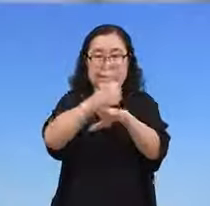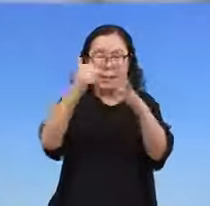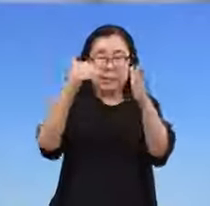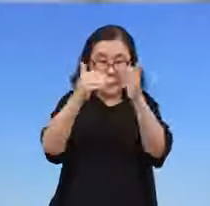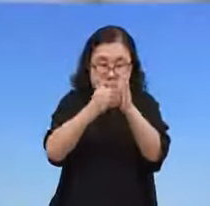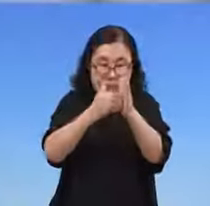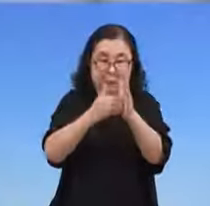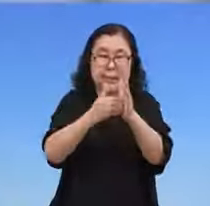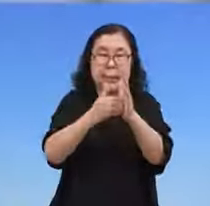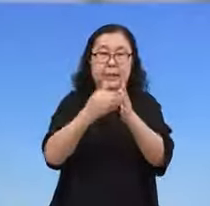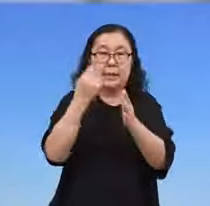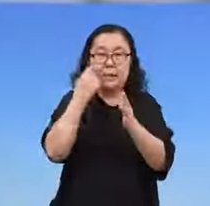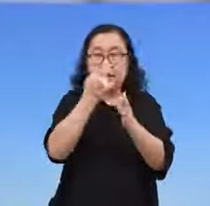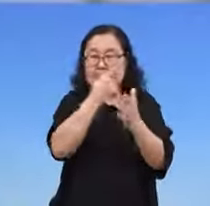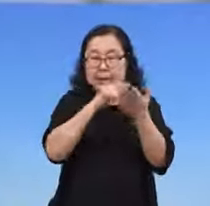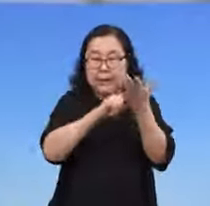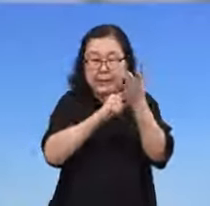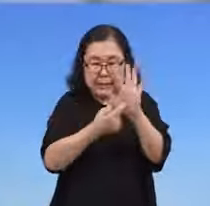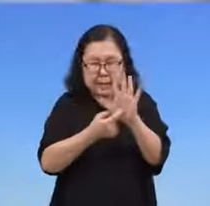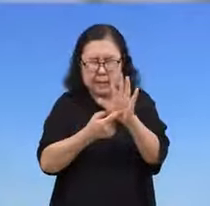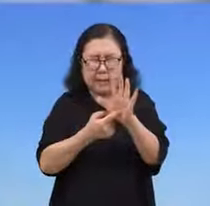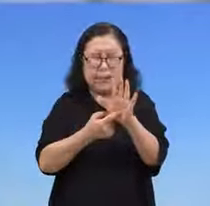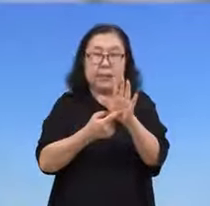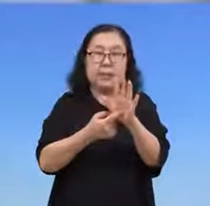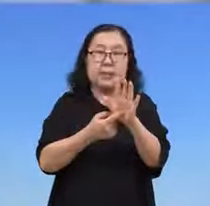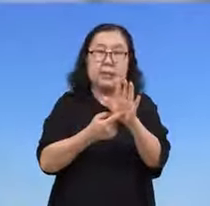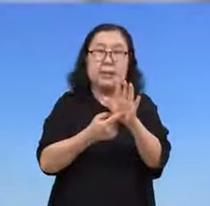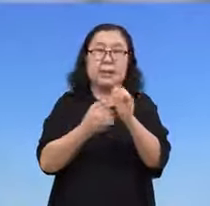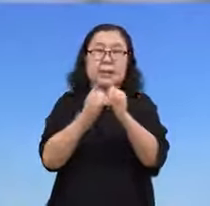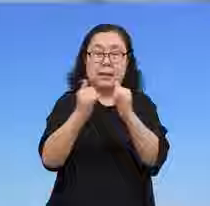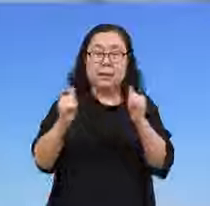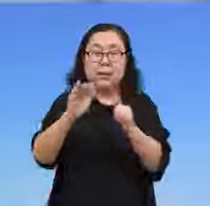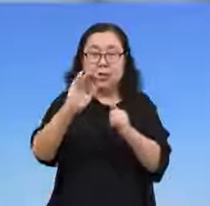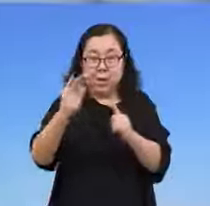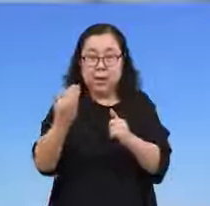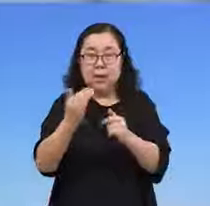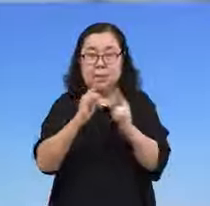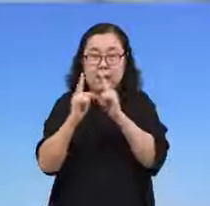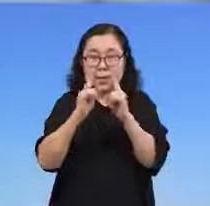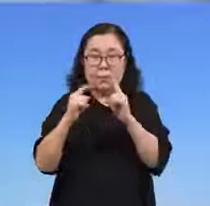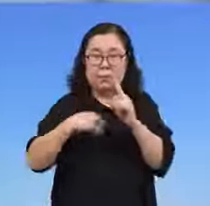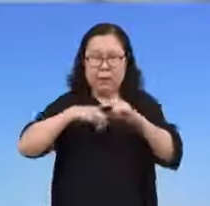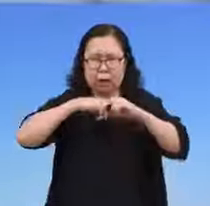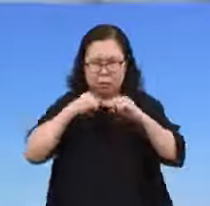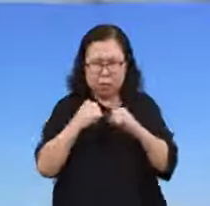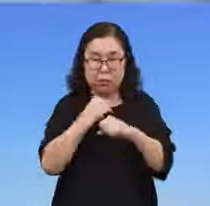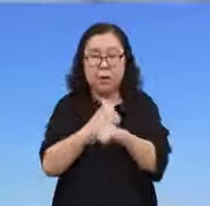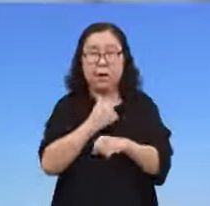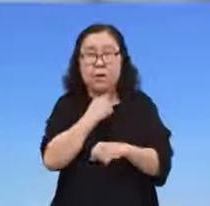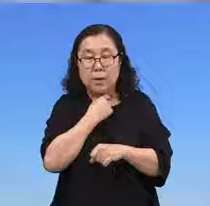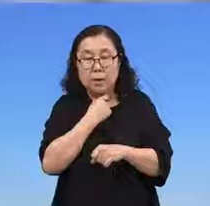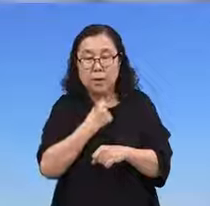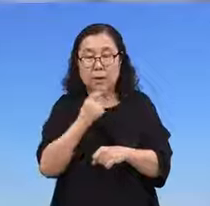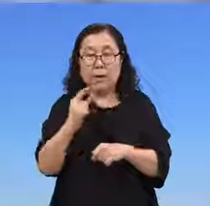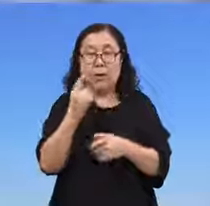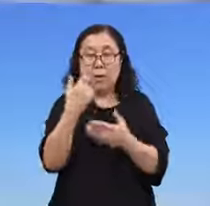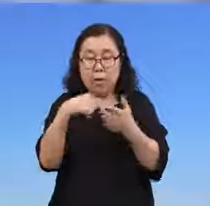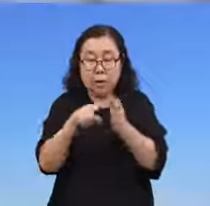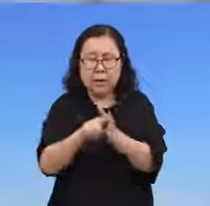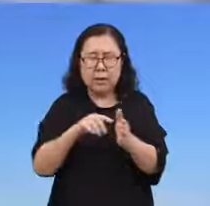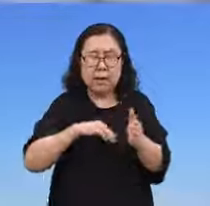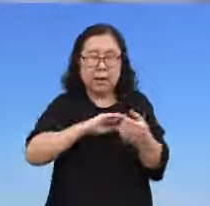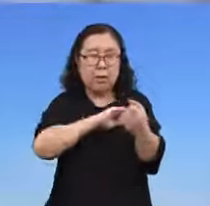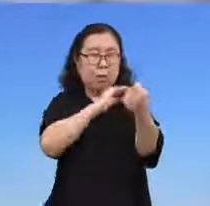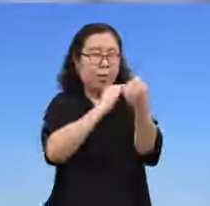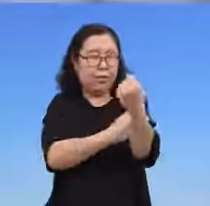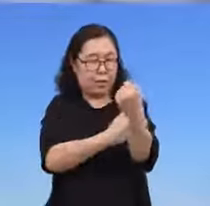앞에 순종하며 가기 원하는데, 그러기 위하여 주님 권능이 필요합니다. 다이나마이트와 같은 능력이